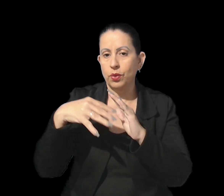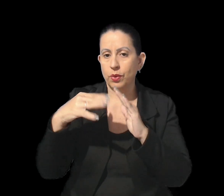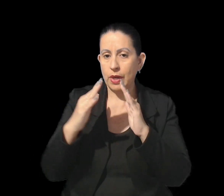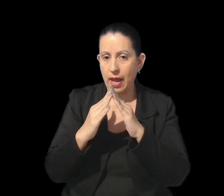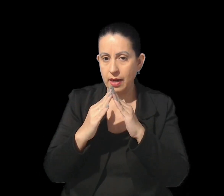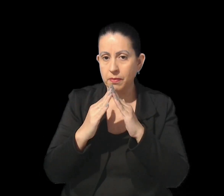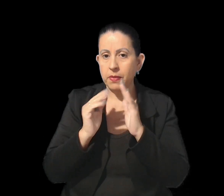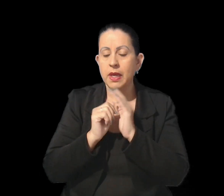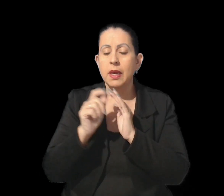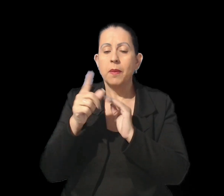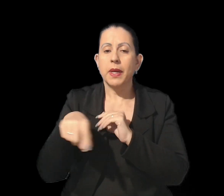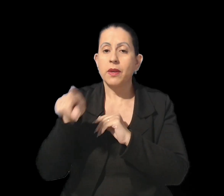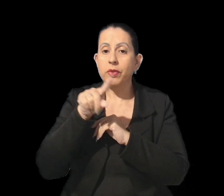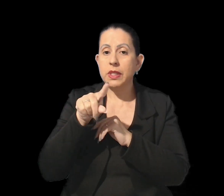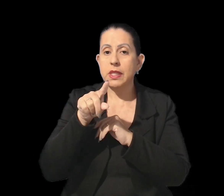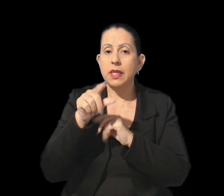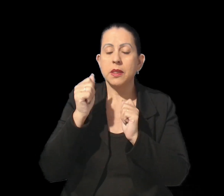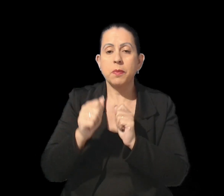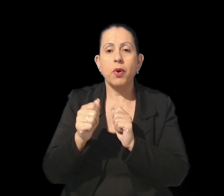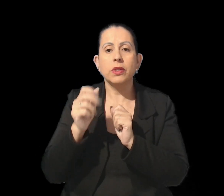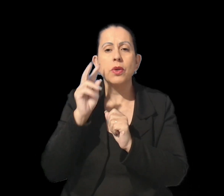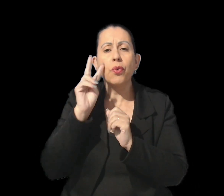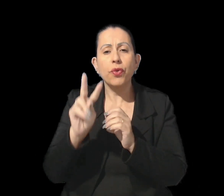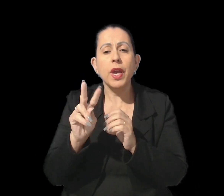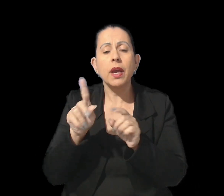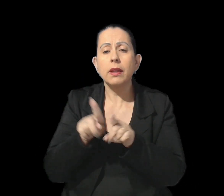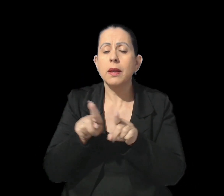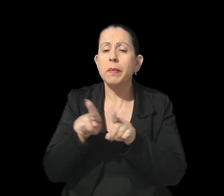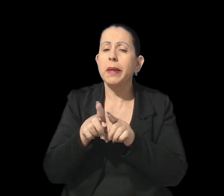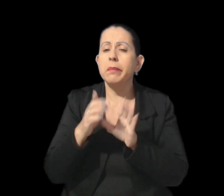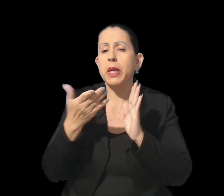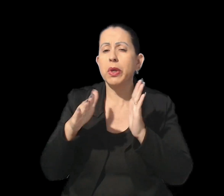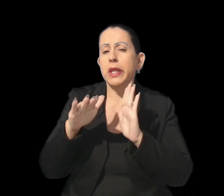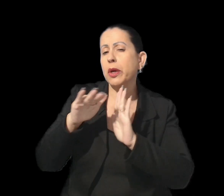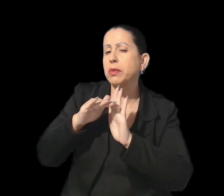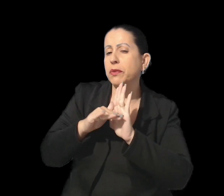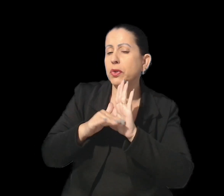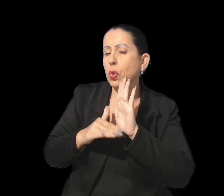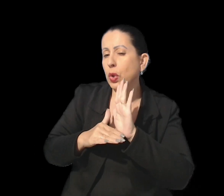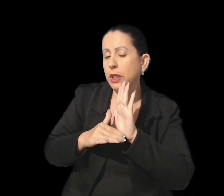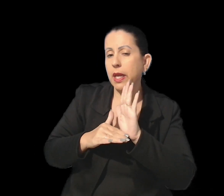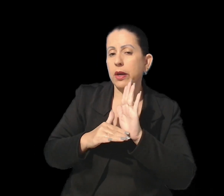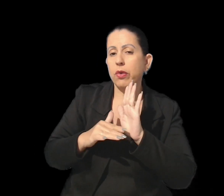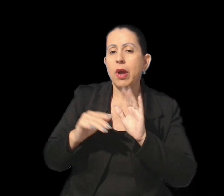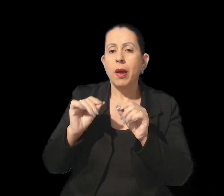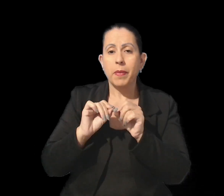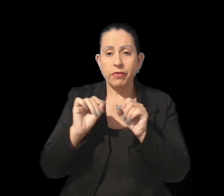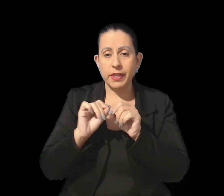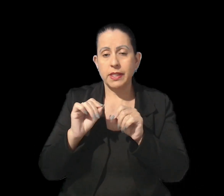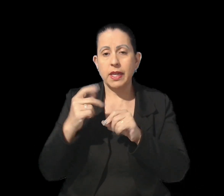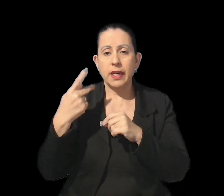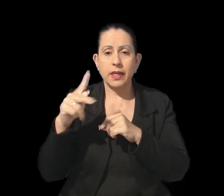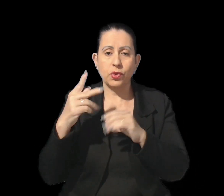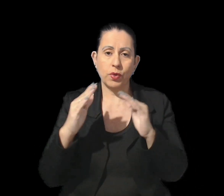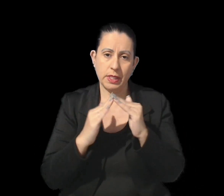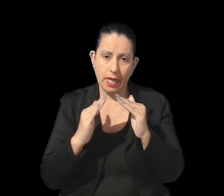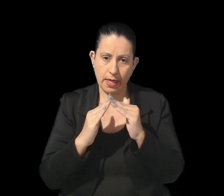no lar, para que vocês possam ver e também meio que ter como se fosse um roteiro para fazer nas suas